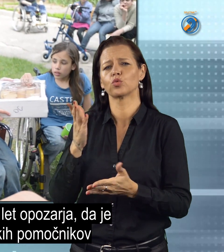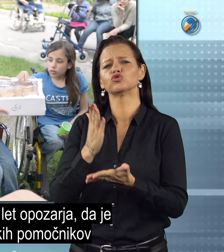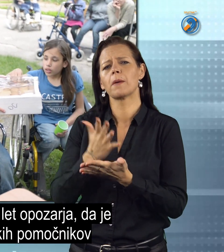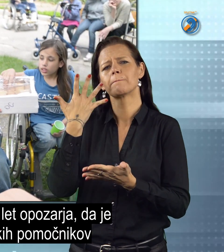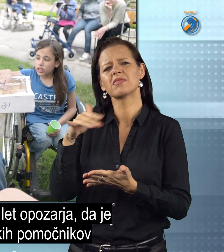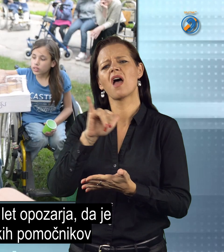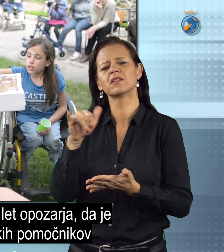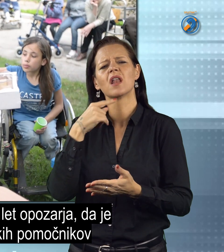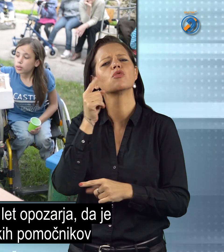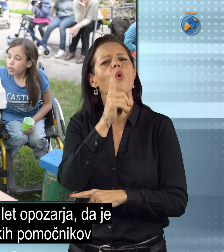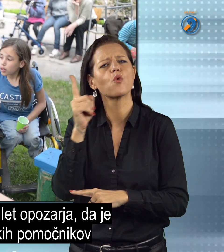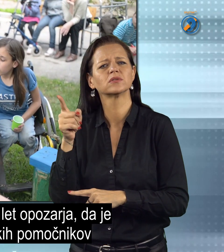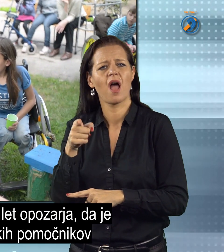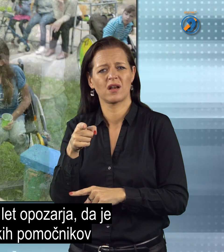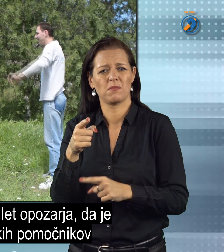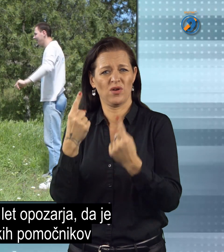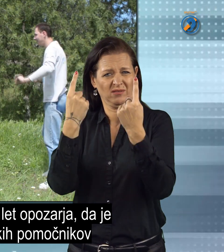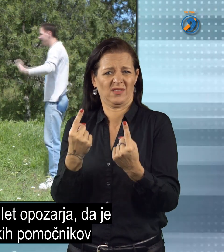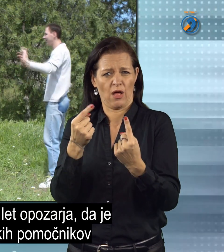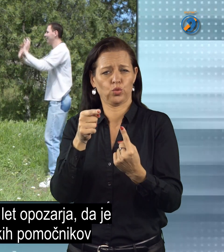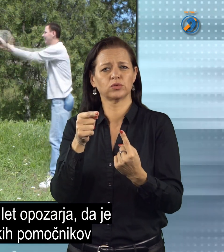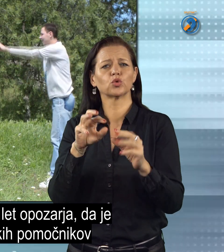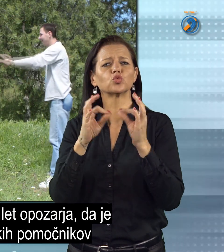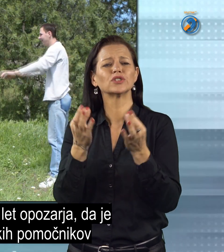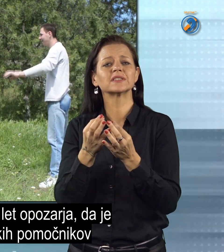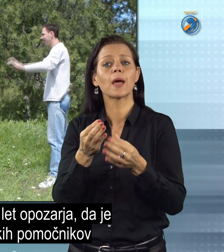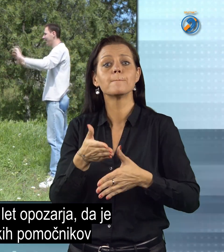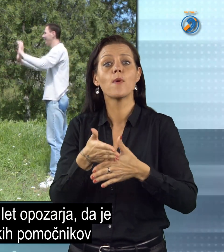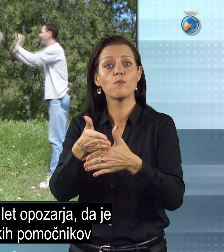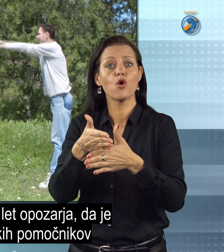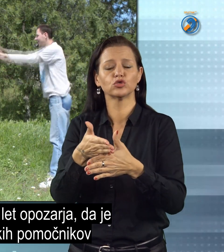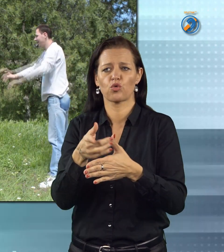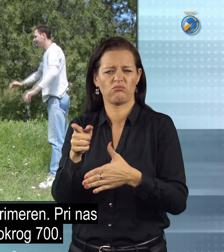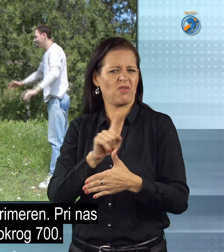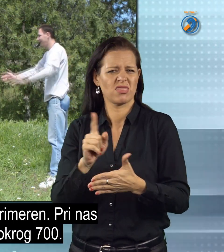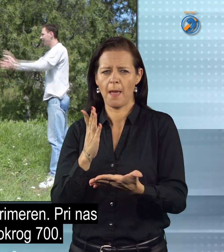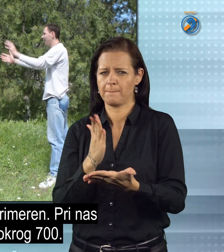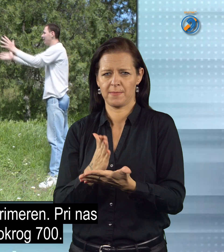Varuh že 15 let opozarja, da je status družinskih pomočnikov popolnoma neprimeren.